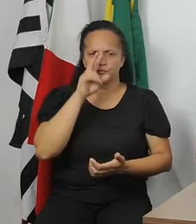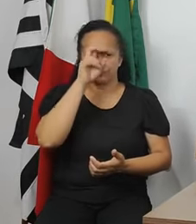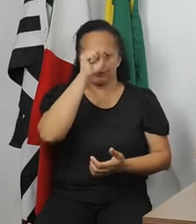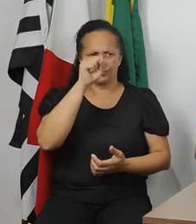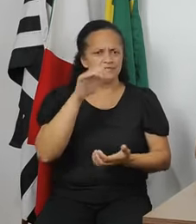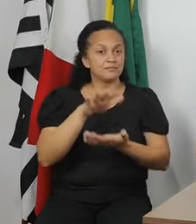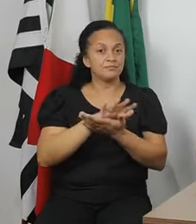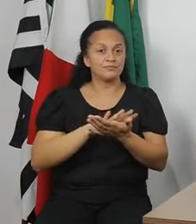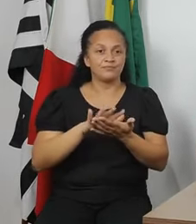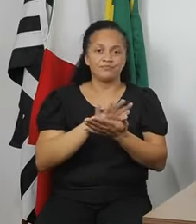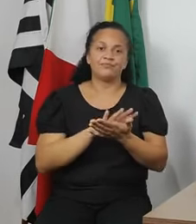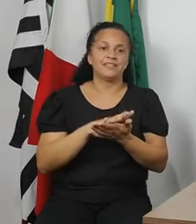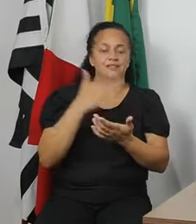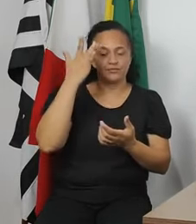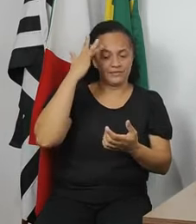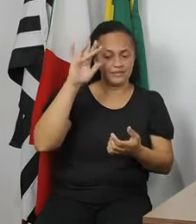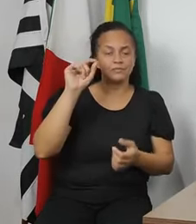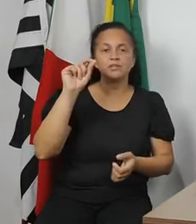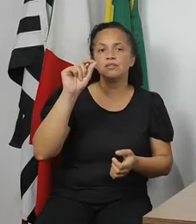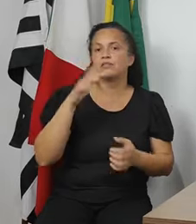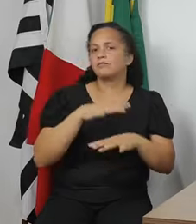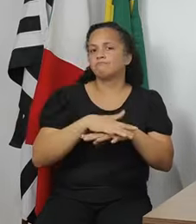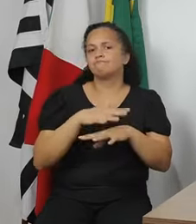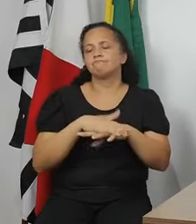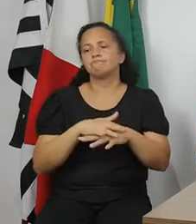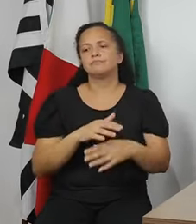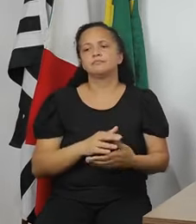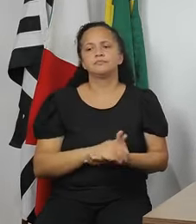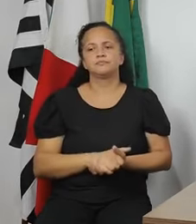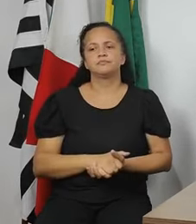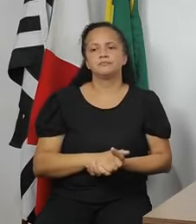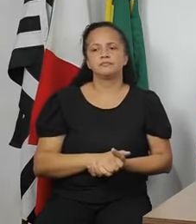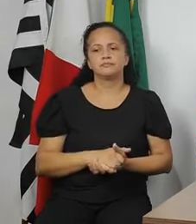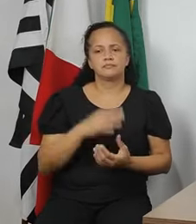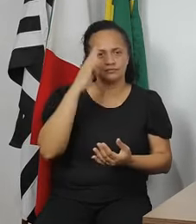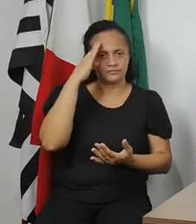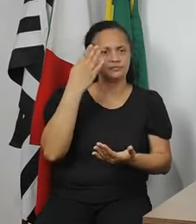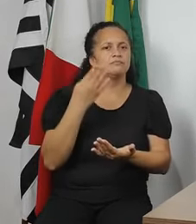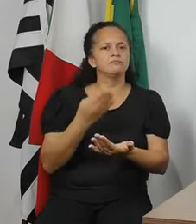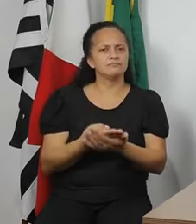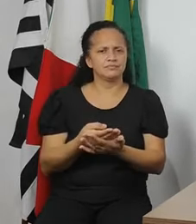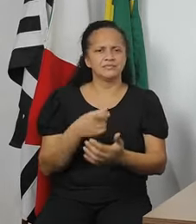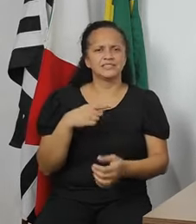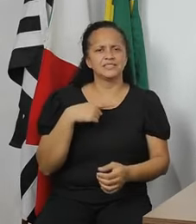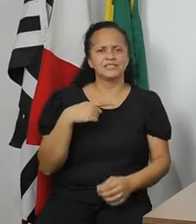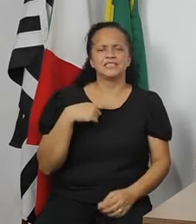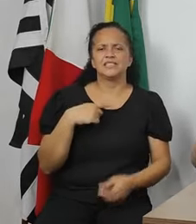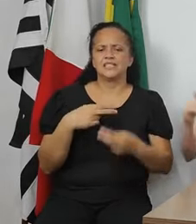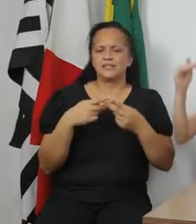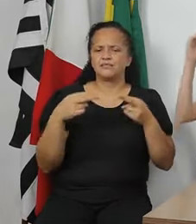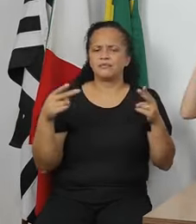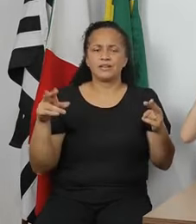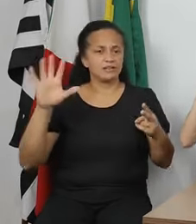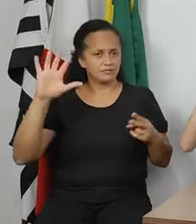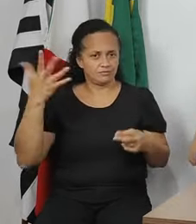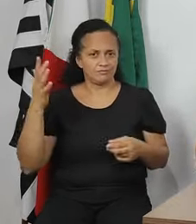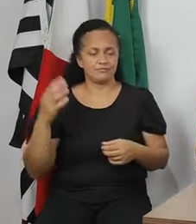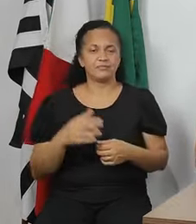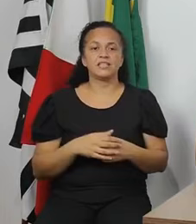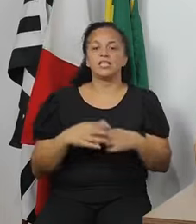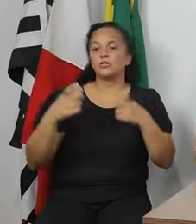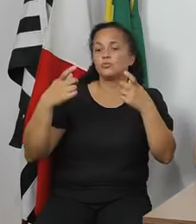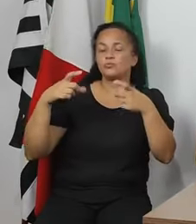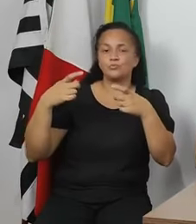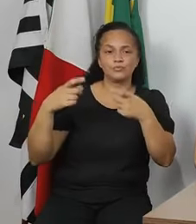tem capacidade de fazer. Então, eu acredito que existem coisas e existem lugares que a gente